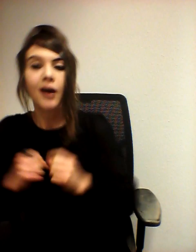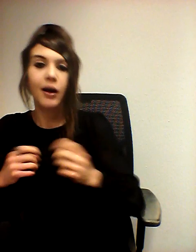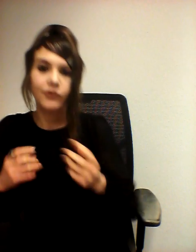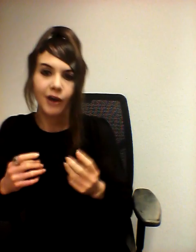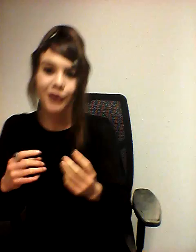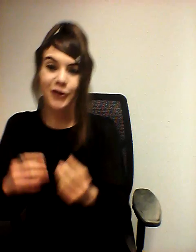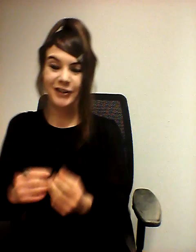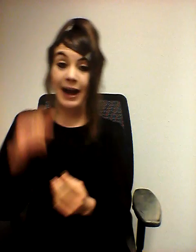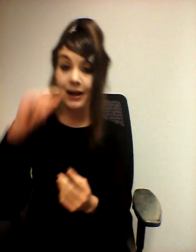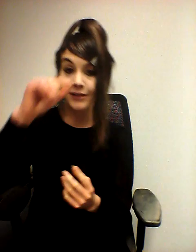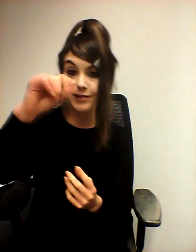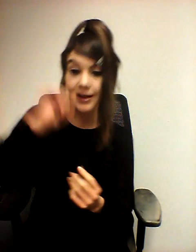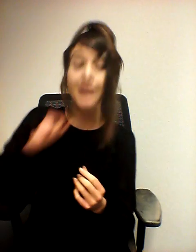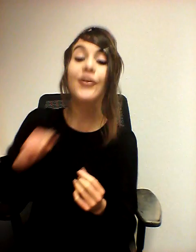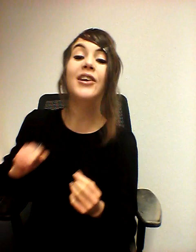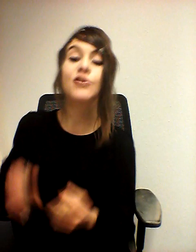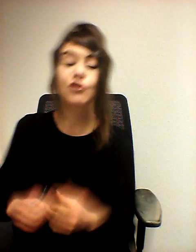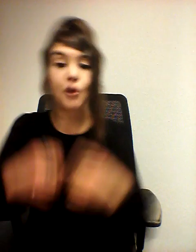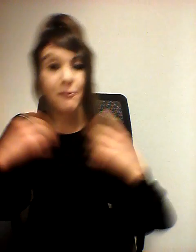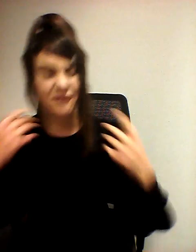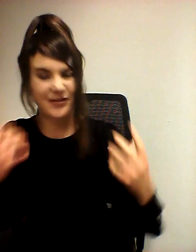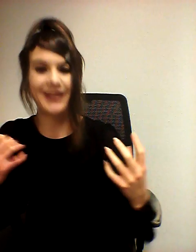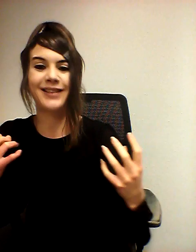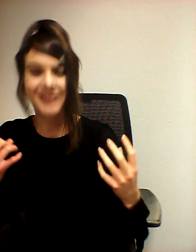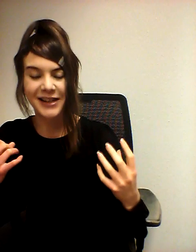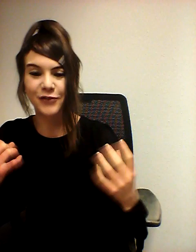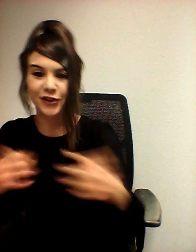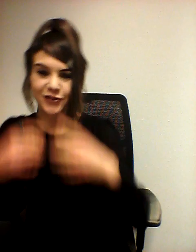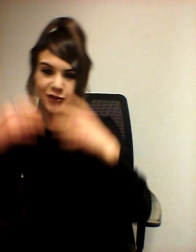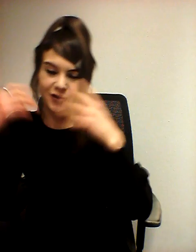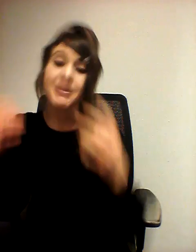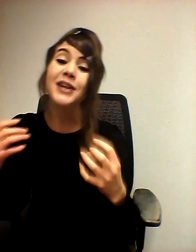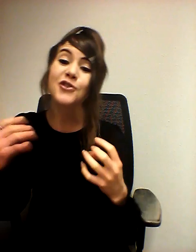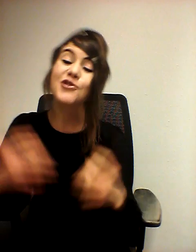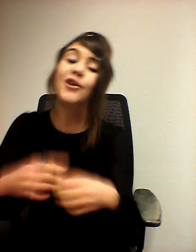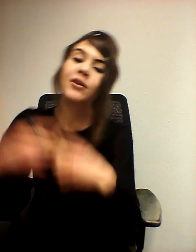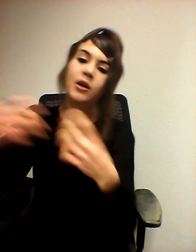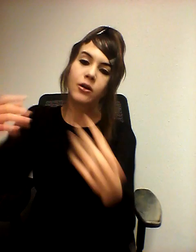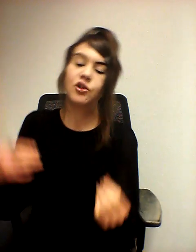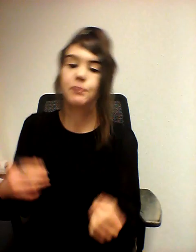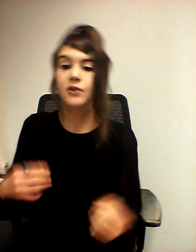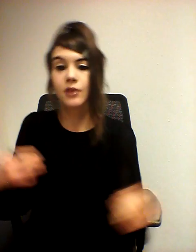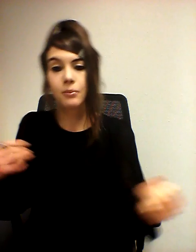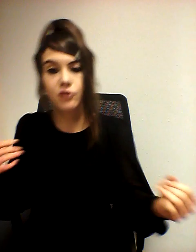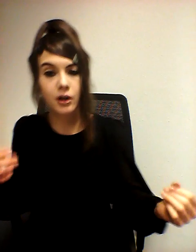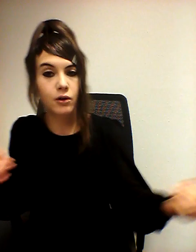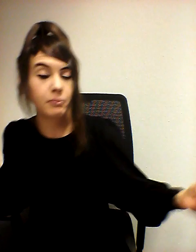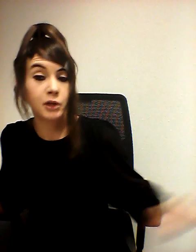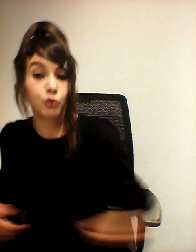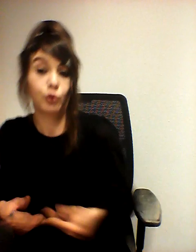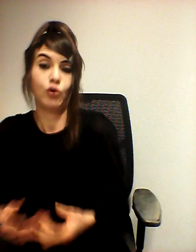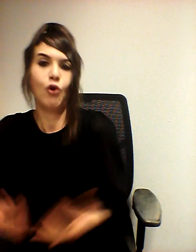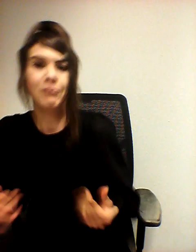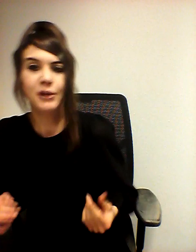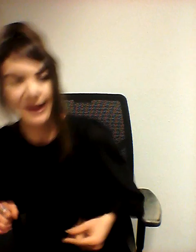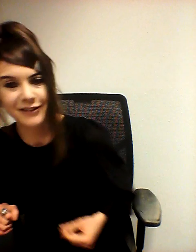En dan kunnen de eiwitten in dat lysosoom verteerd worden tot aminozuren. Kunnen je spiercellen beschikken over aminozuren om nieuwe eiwitten